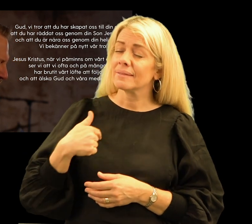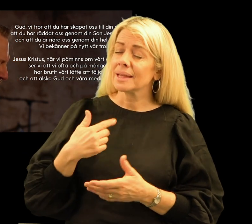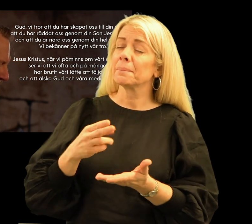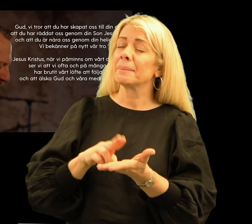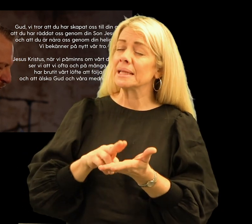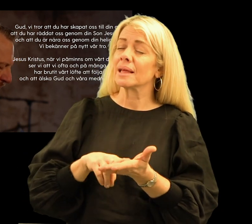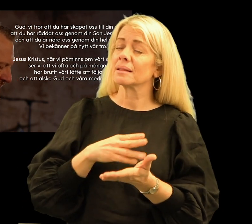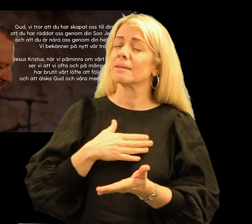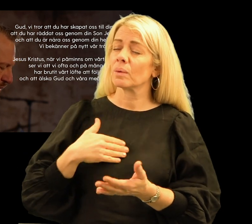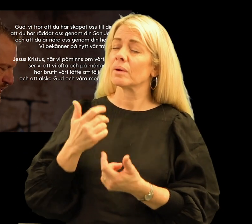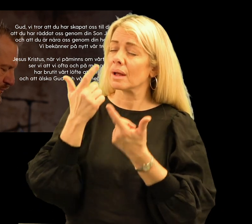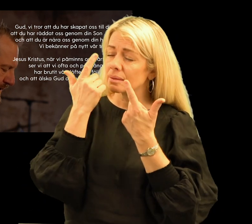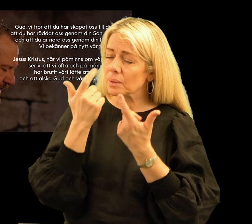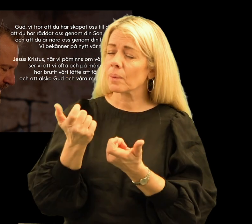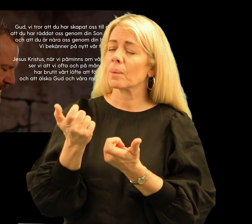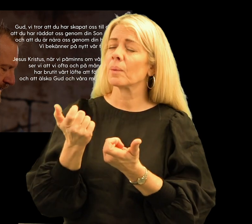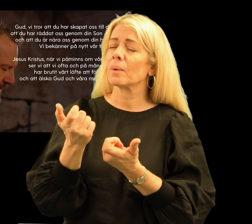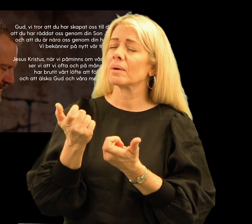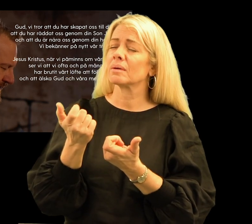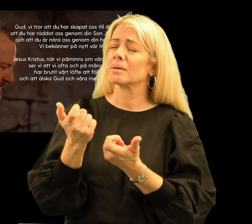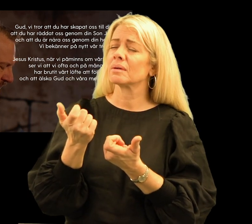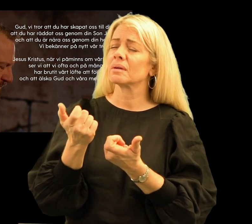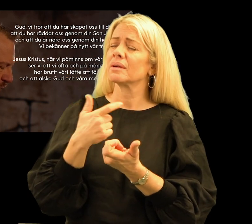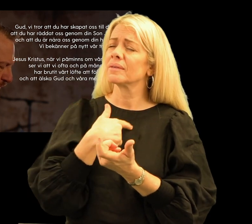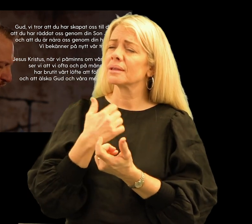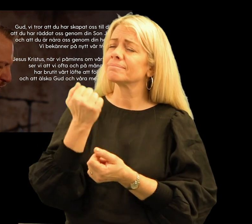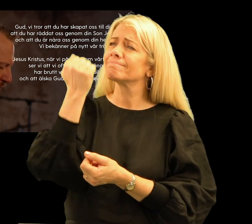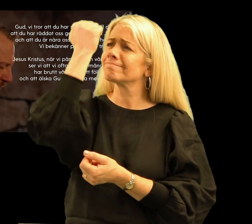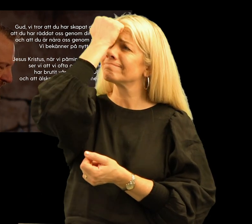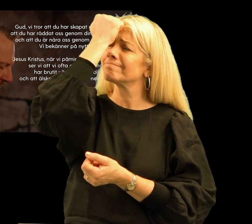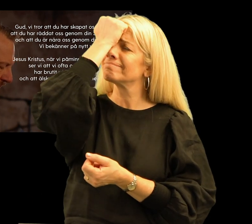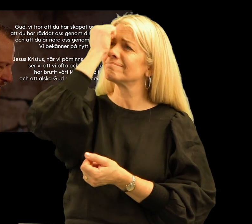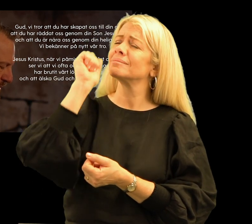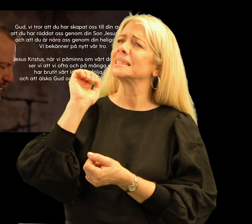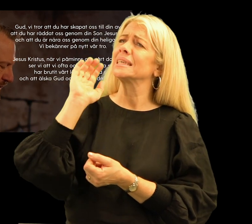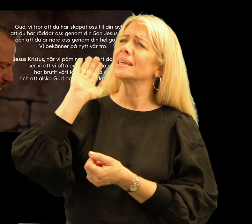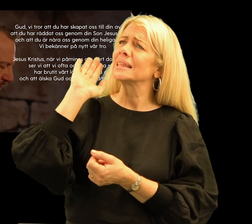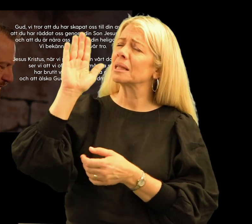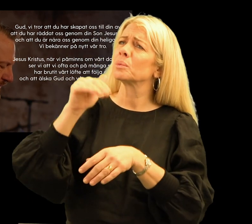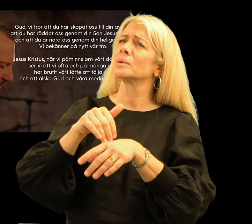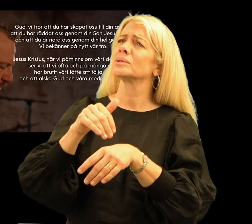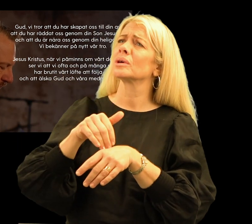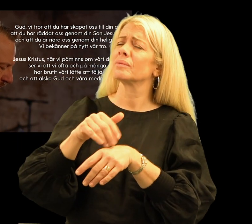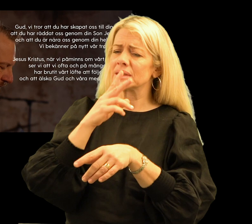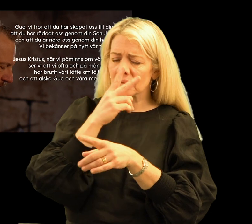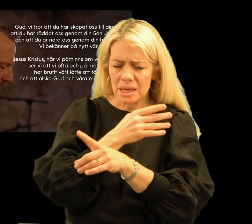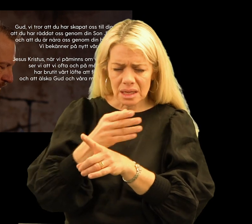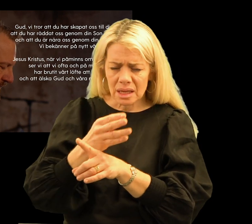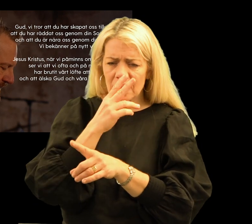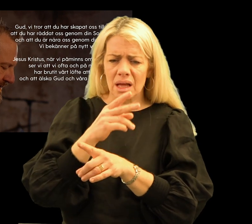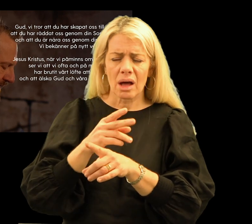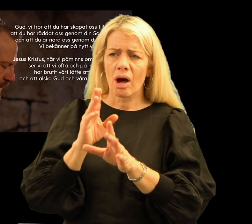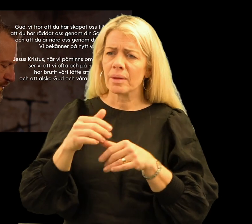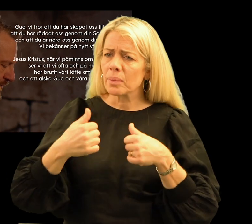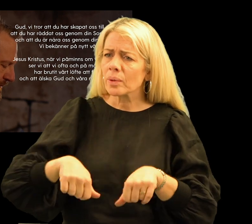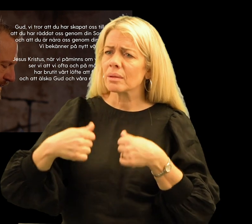Jesus Kristus, när vi påminns om vårt dop till dig, ser vi att vi ofta och på många sätt har brutit vårt löfte att följa dig och